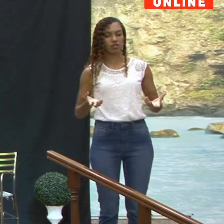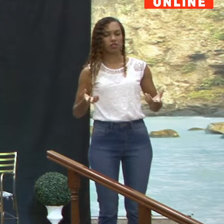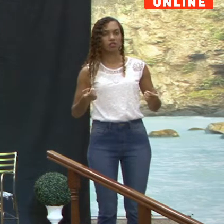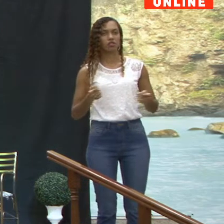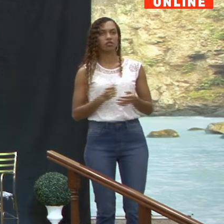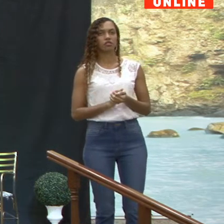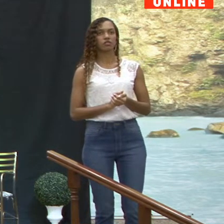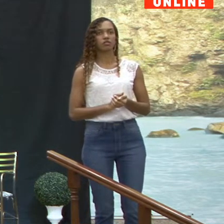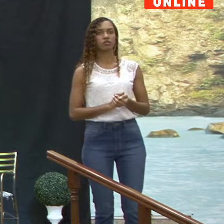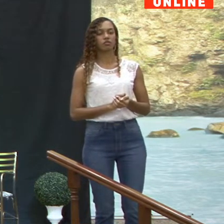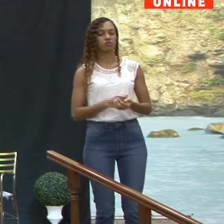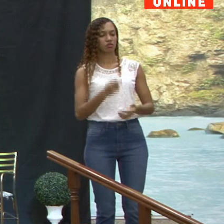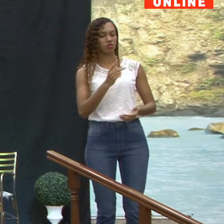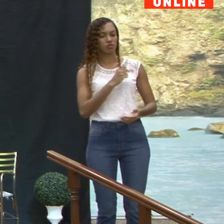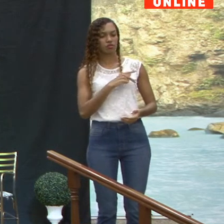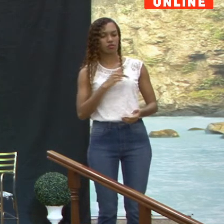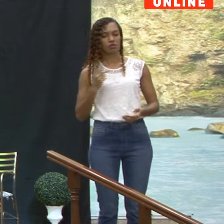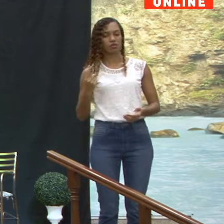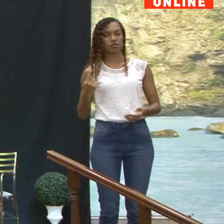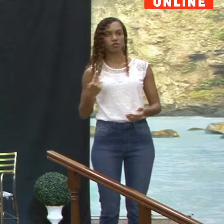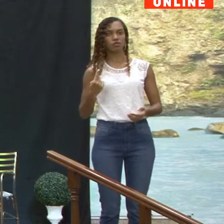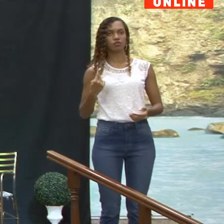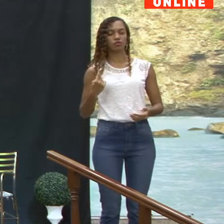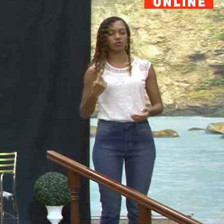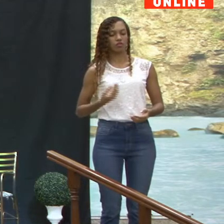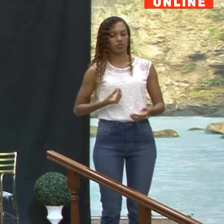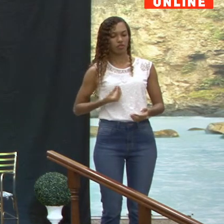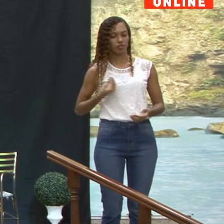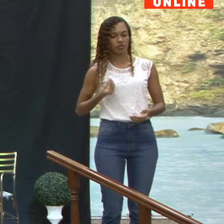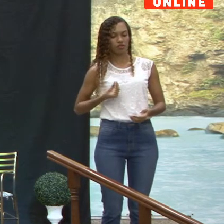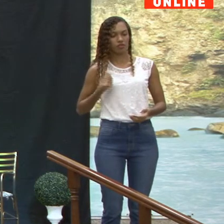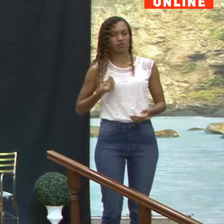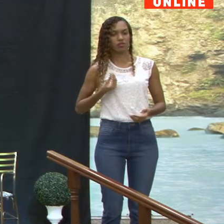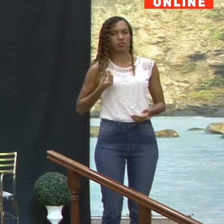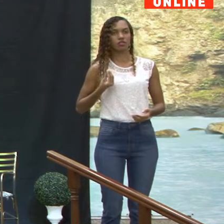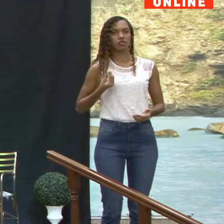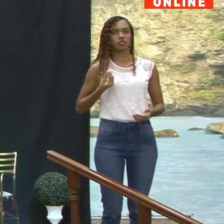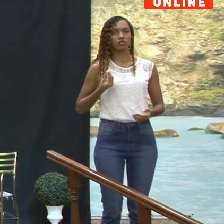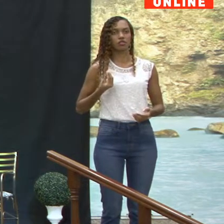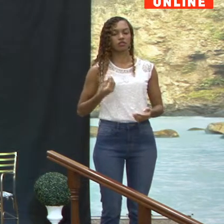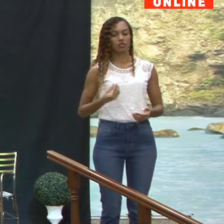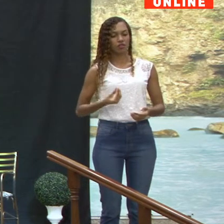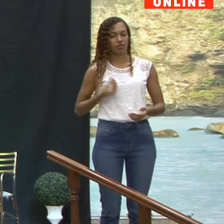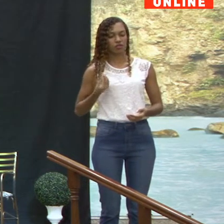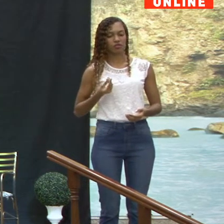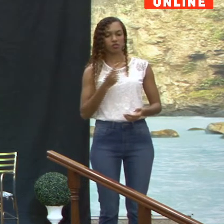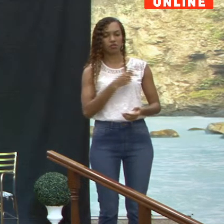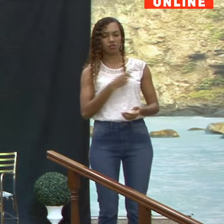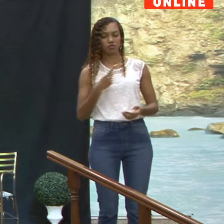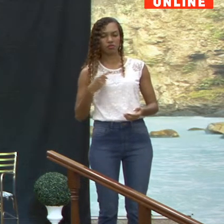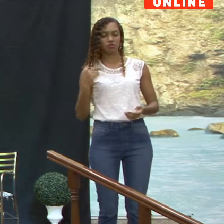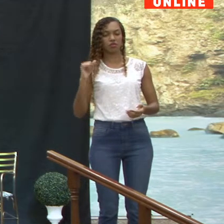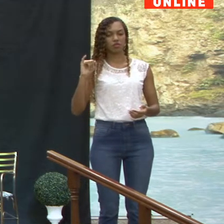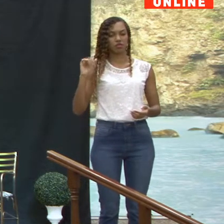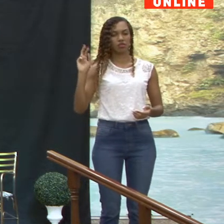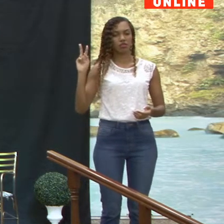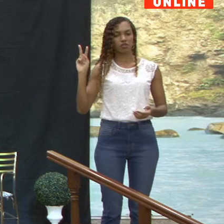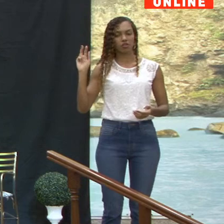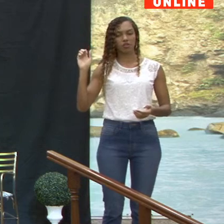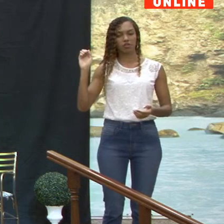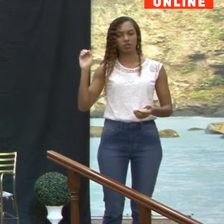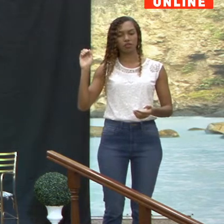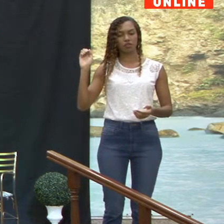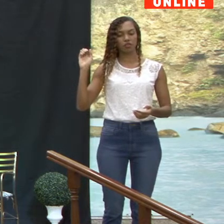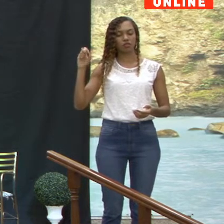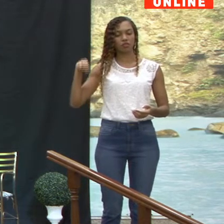pastor. Te agradecemos desde já pela vida do nosso pastor, pela vida da nossa pastora Ivone. E sobre